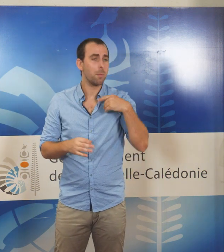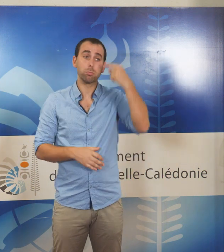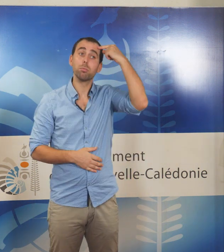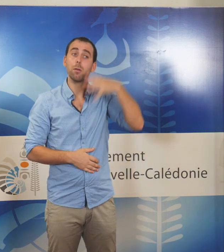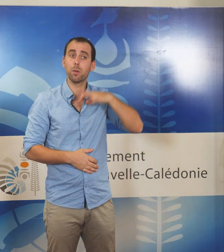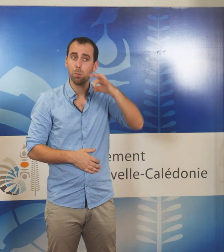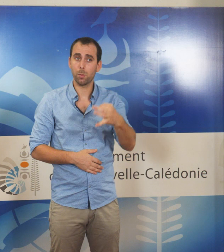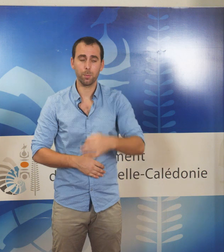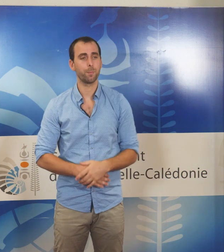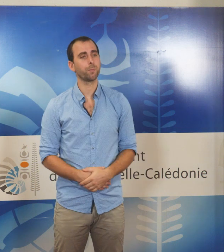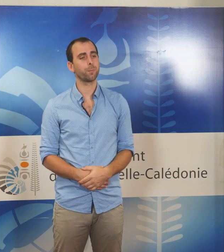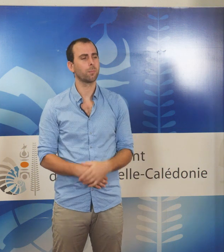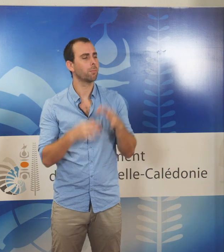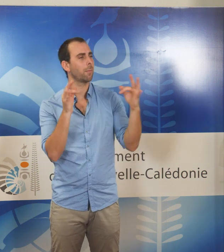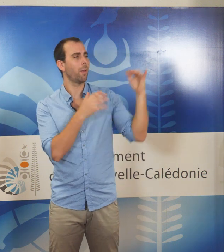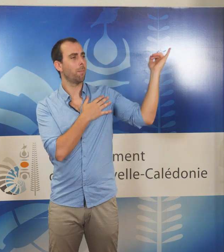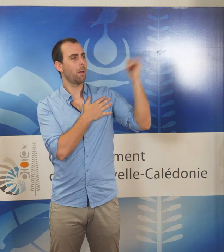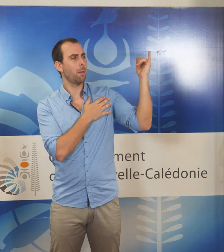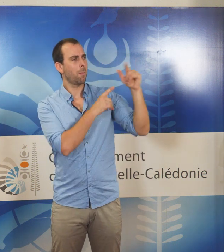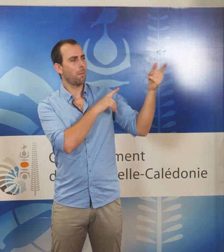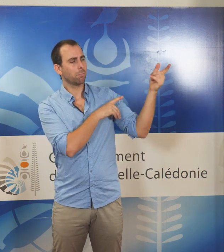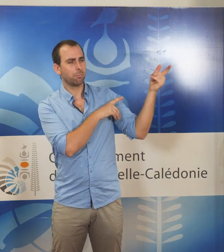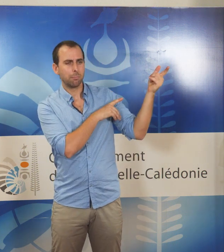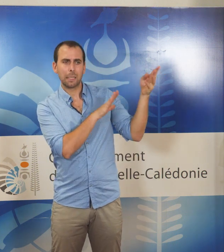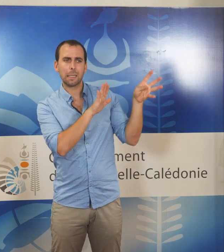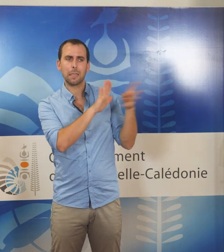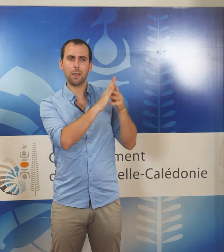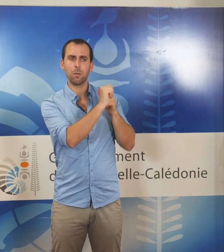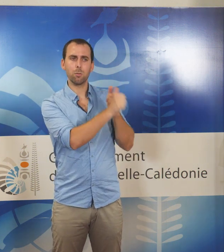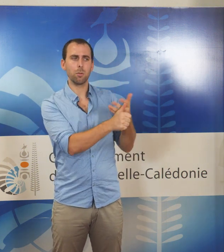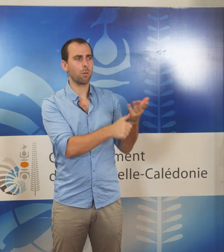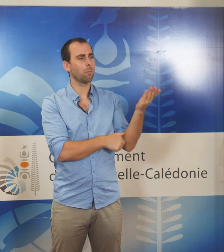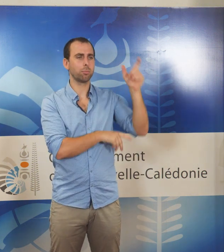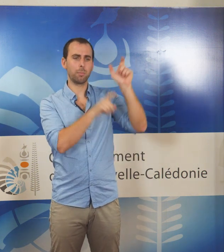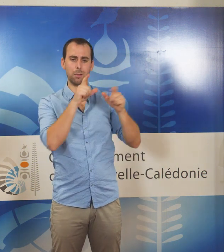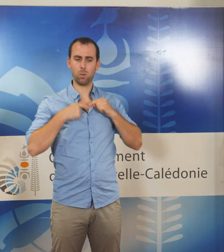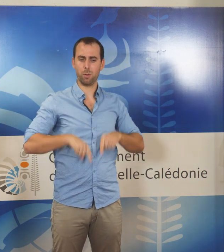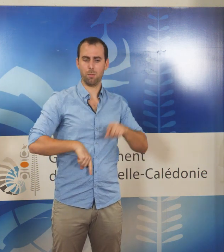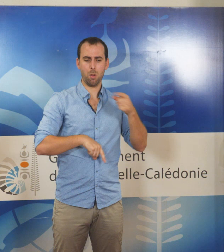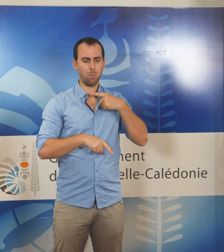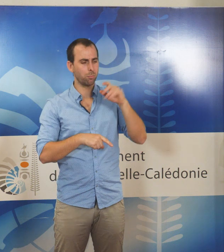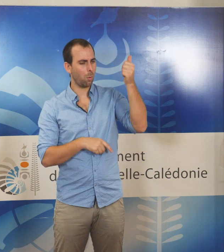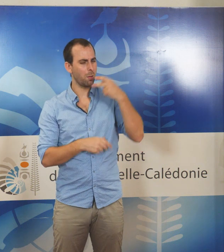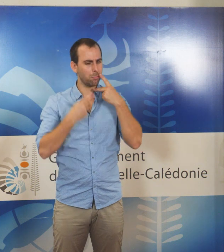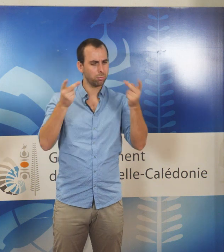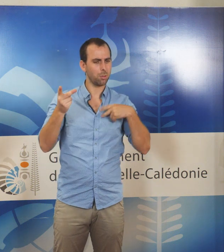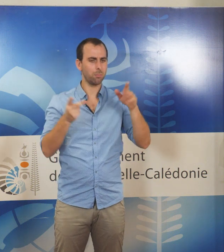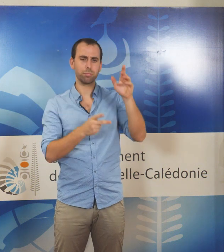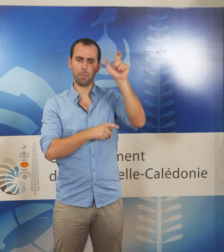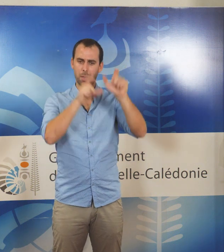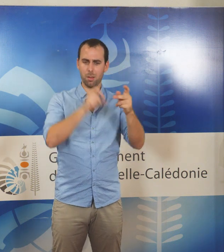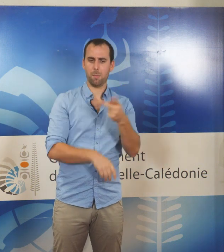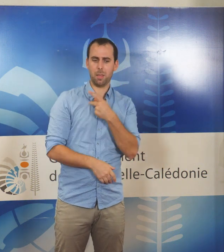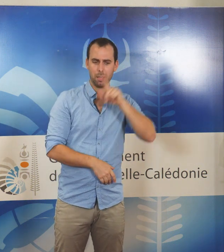Juste pour revenir sur les critères de rapatriement, au départ, le gouvernement parlait de rapatrier en priorité le personnel médical, les personnes en